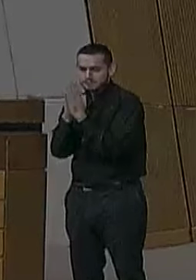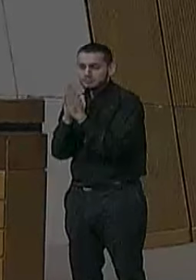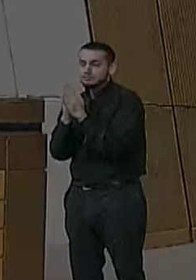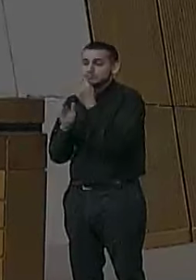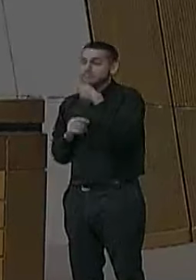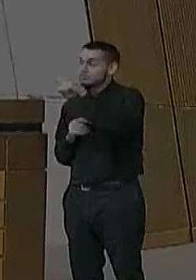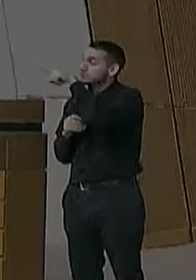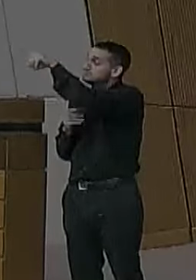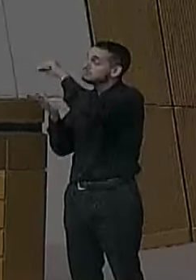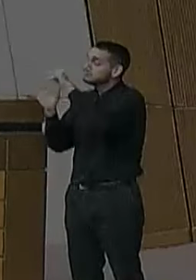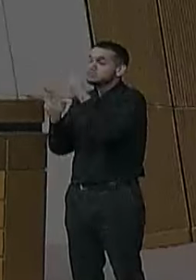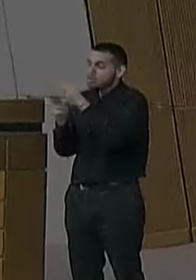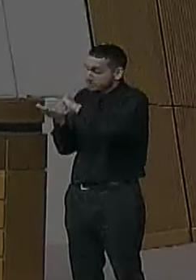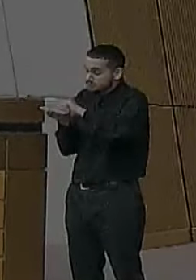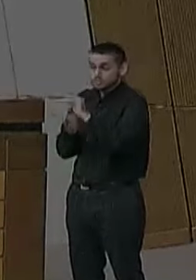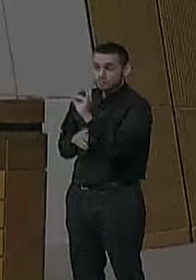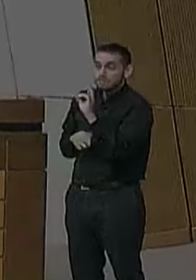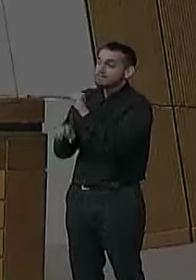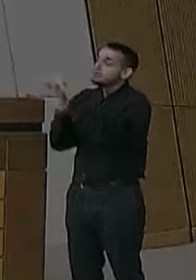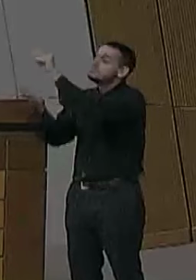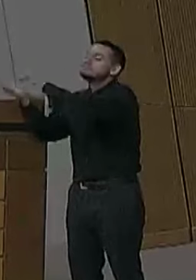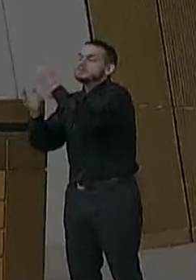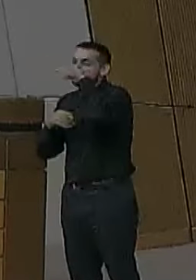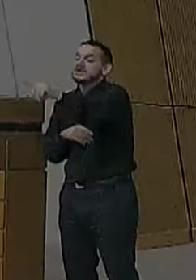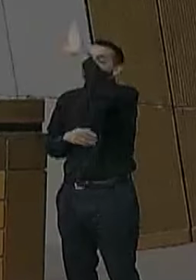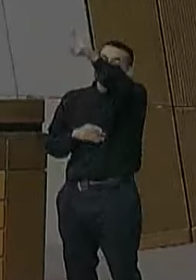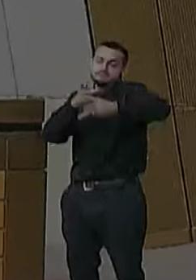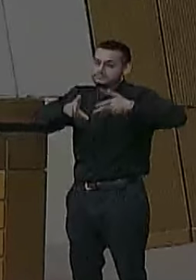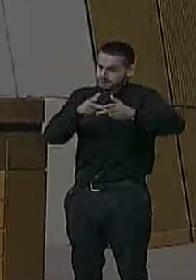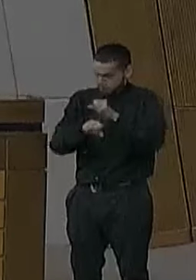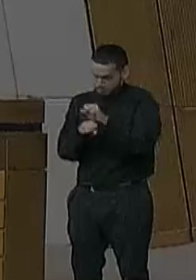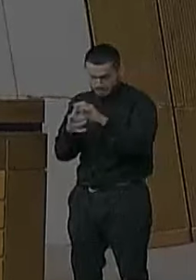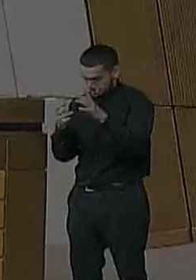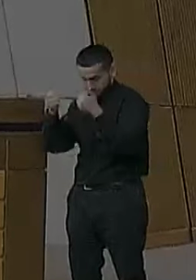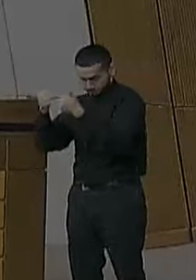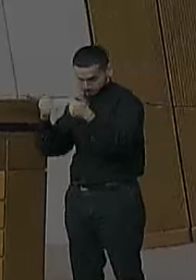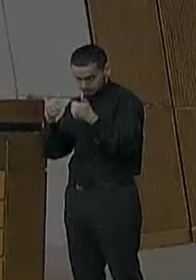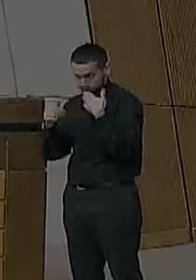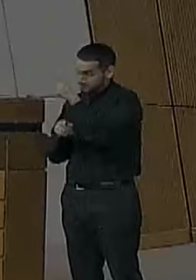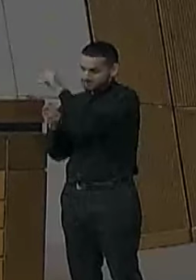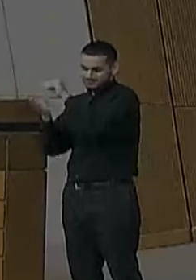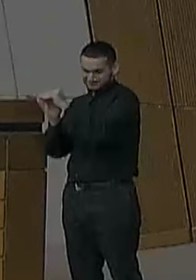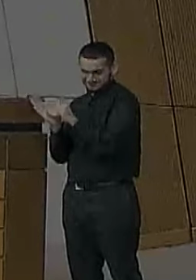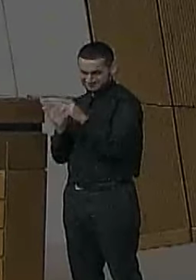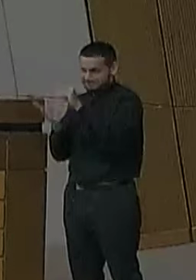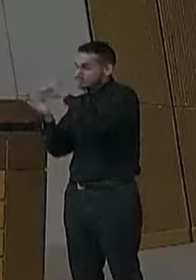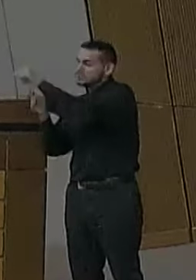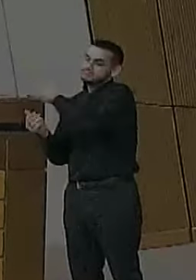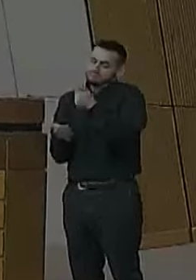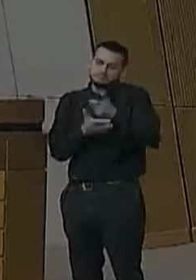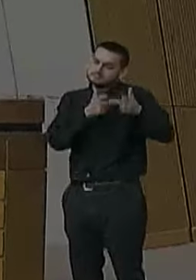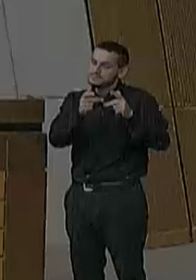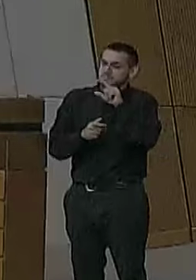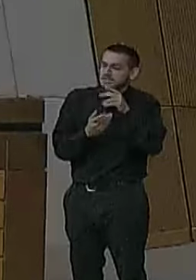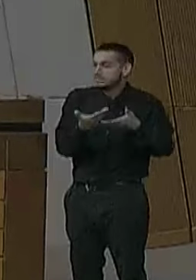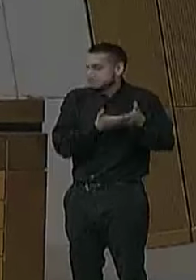no se anotaron para dar la palabra, que se anoten con los compañeros de estar aquí, que ellos se van a estar acercando con ustedes como para ir anotándoles en el